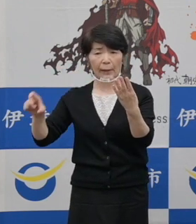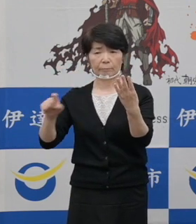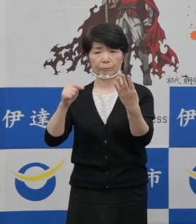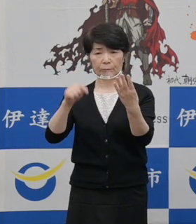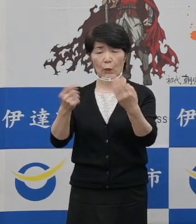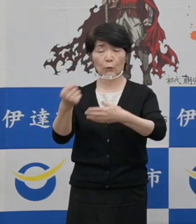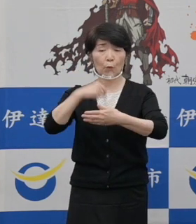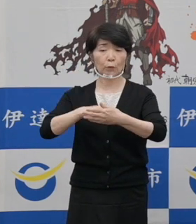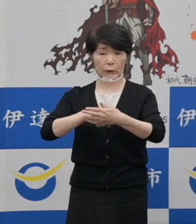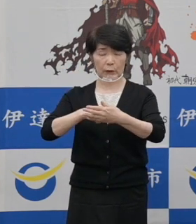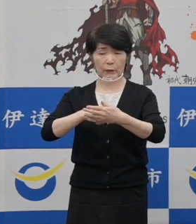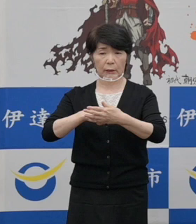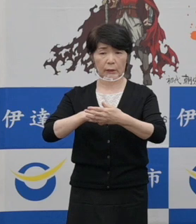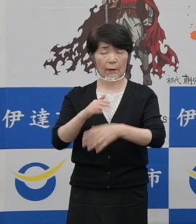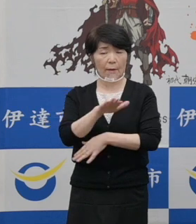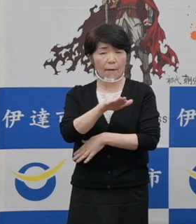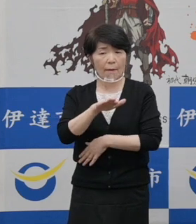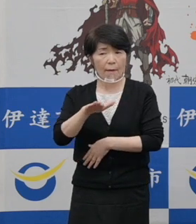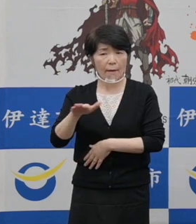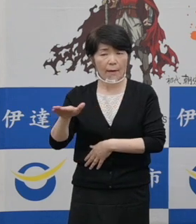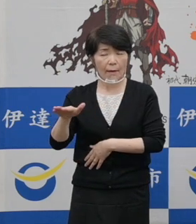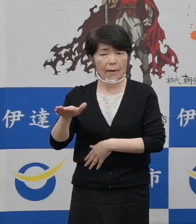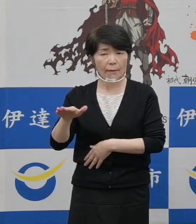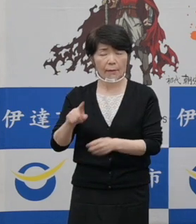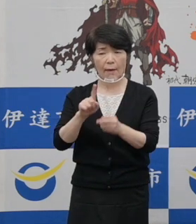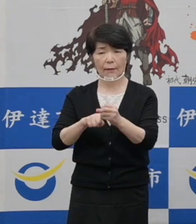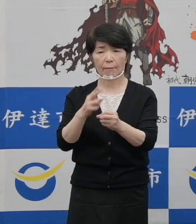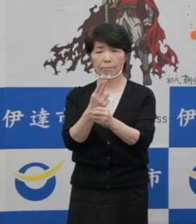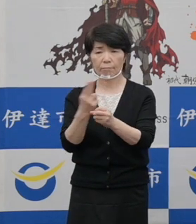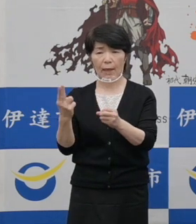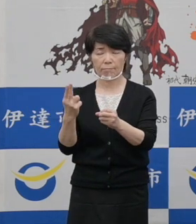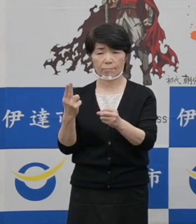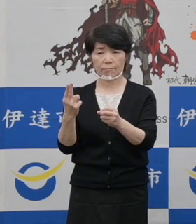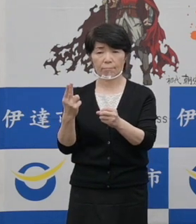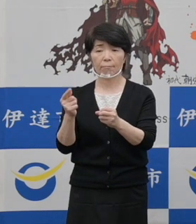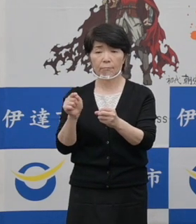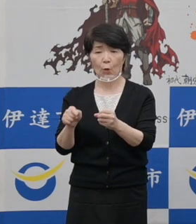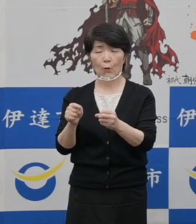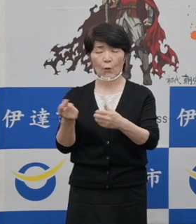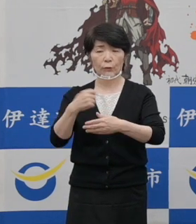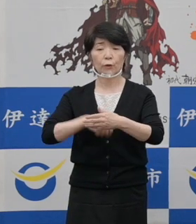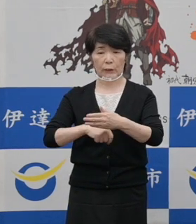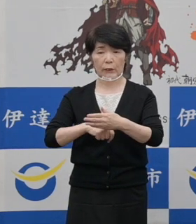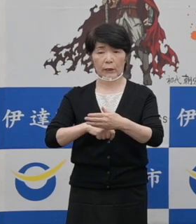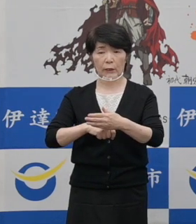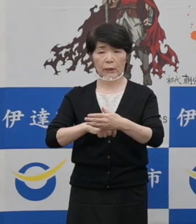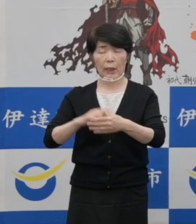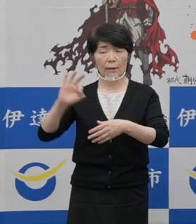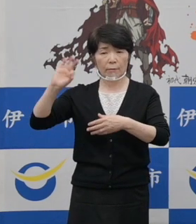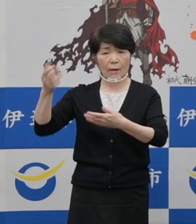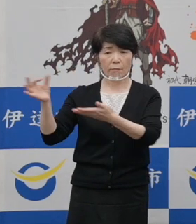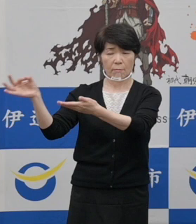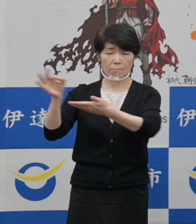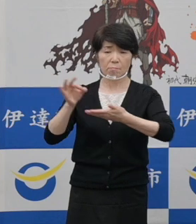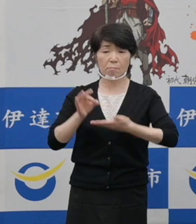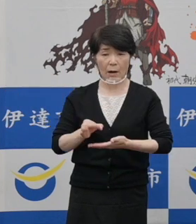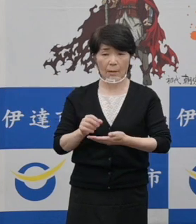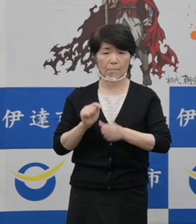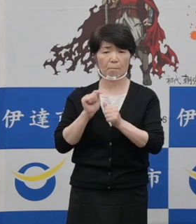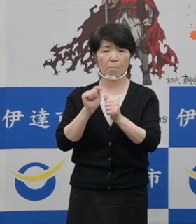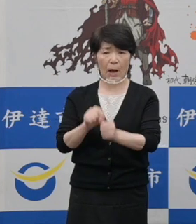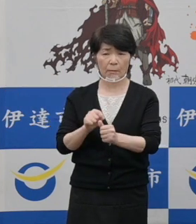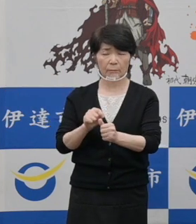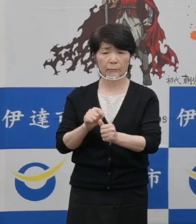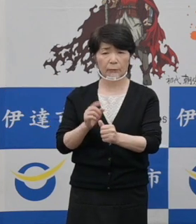うち、これは平成元年のところですね。うち、交付税により措置されるもの